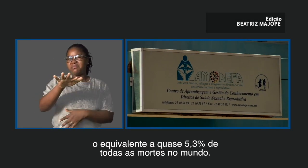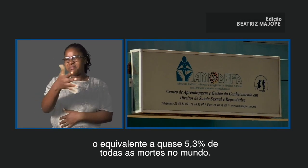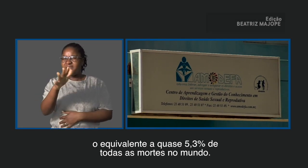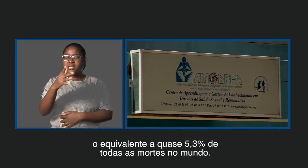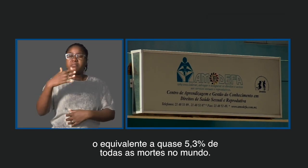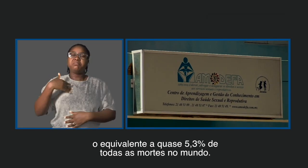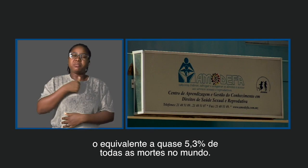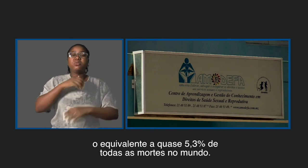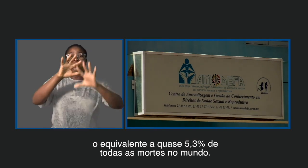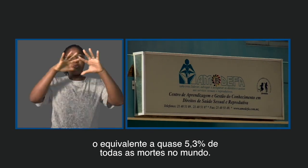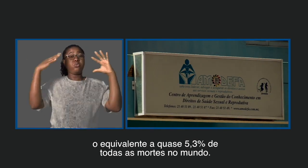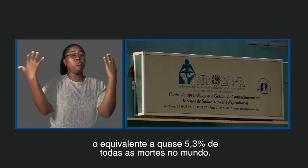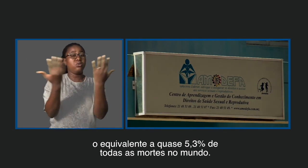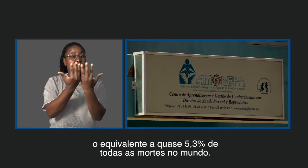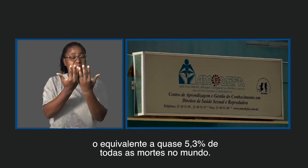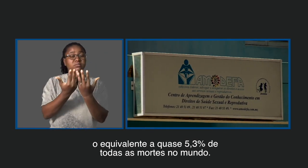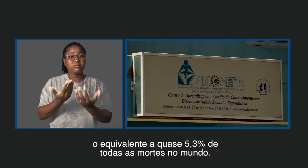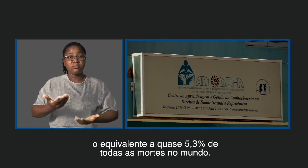5,3% de todas as mortes no